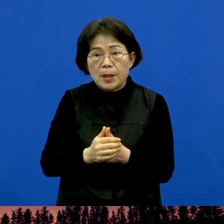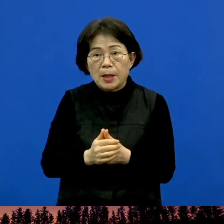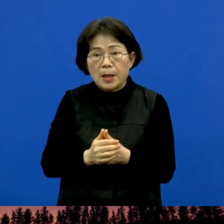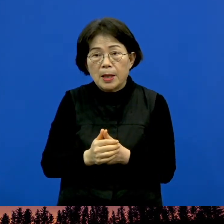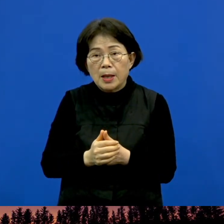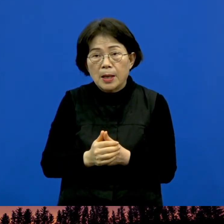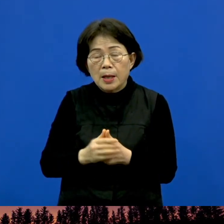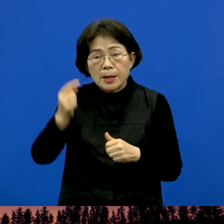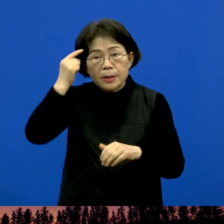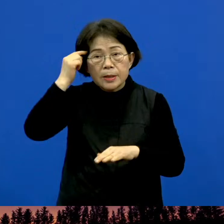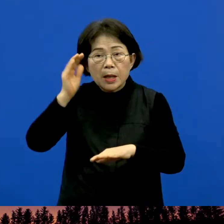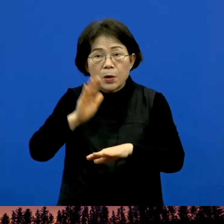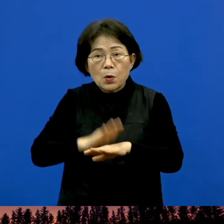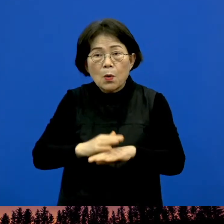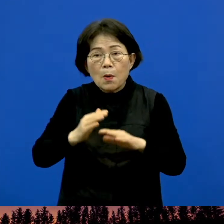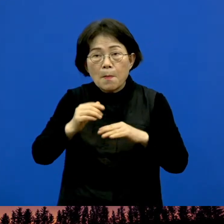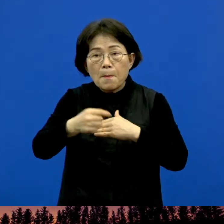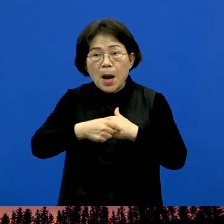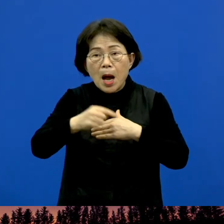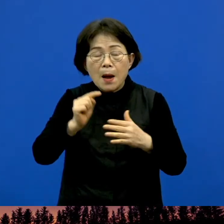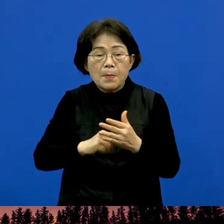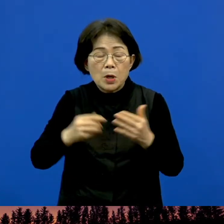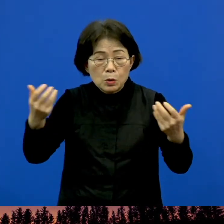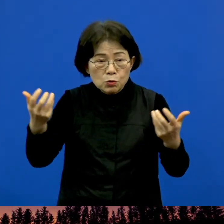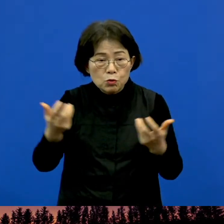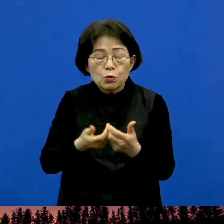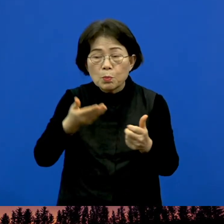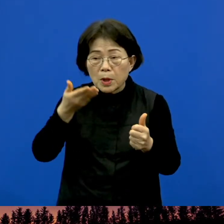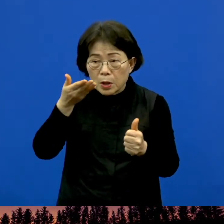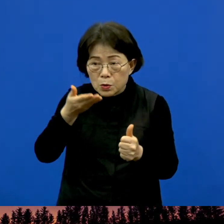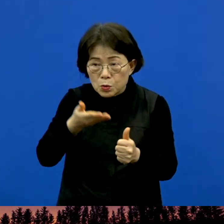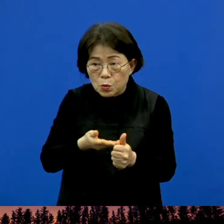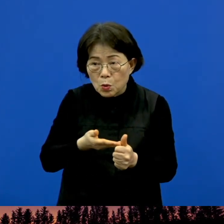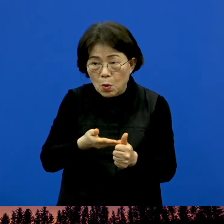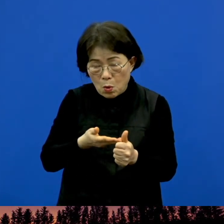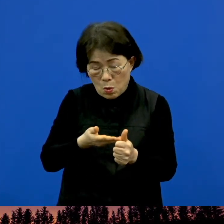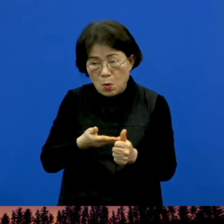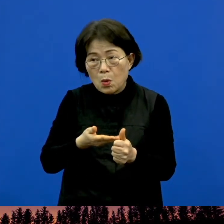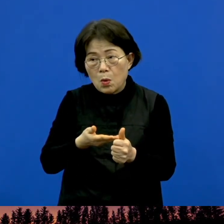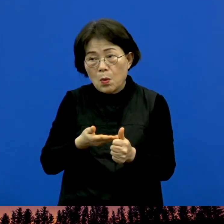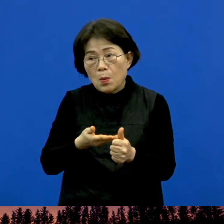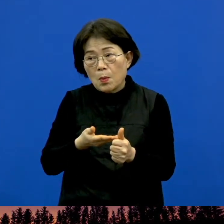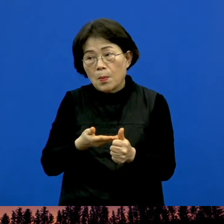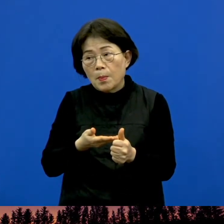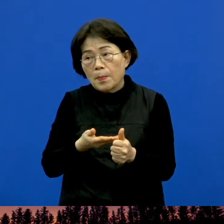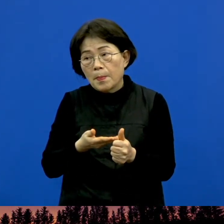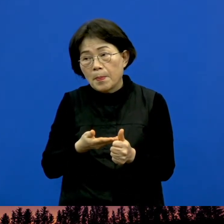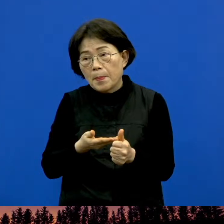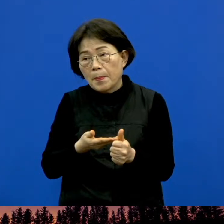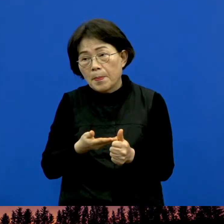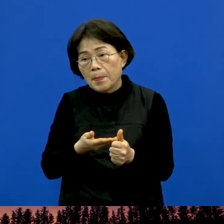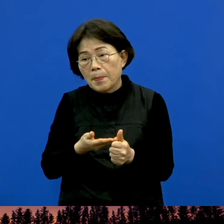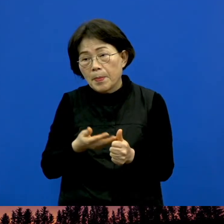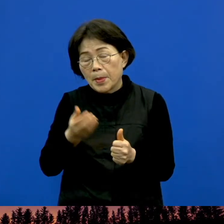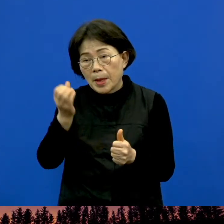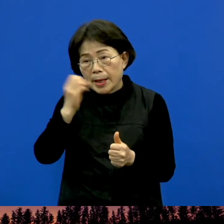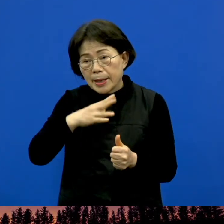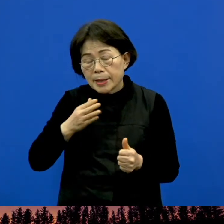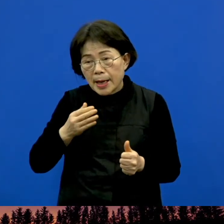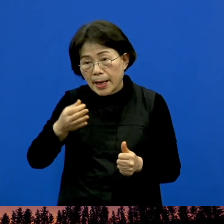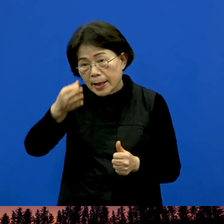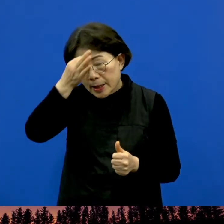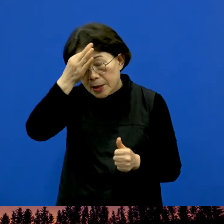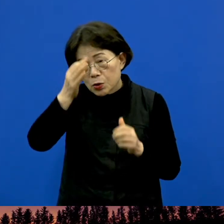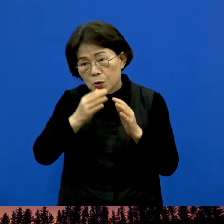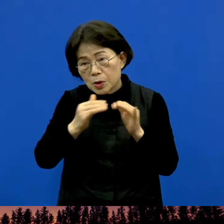35절 지혜로운 마음을 그들에게 충만하게 하사 여러 가지를 계속 이게 나와요. 그러니까 그냥 기술자니까 너가